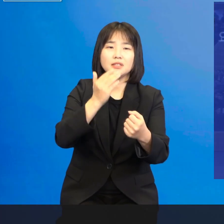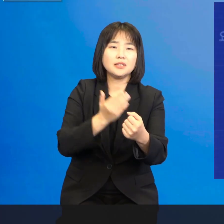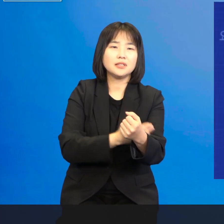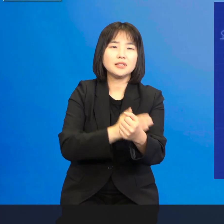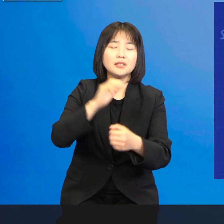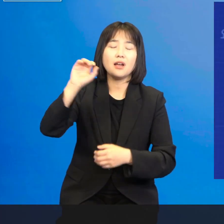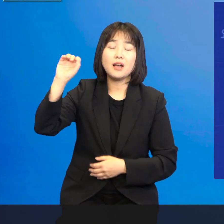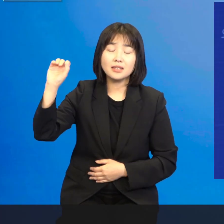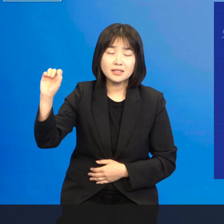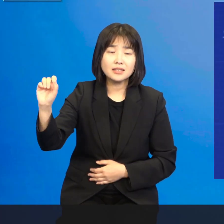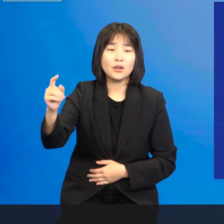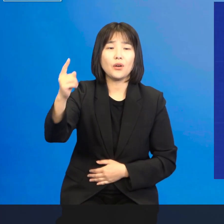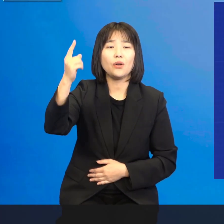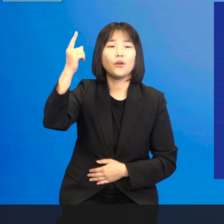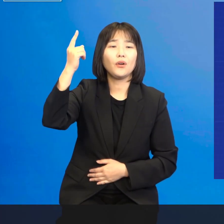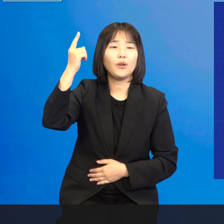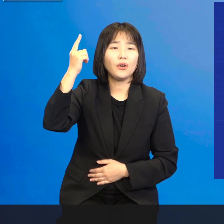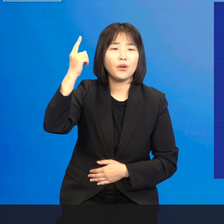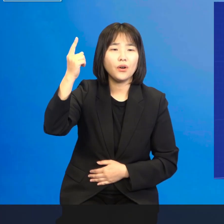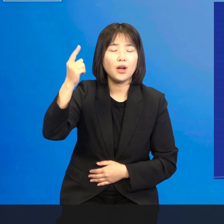아버지 능력으로